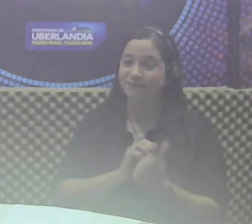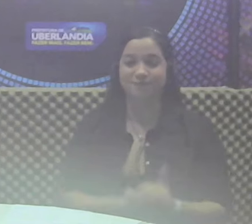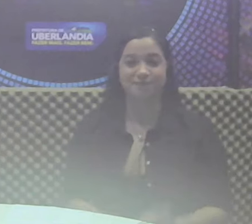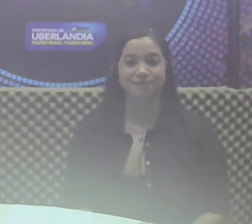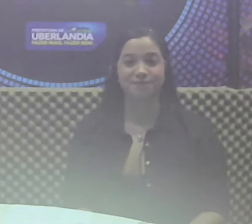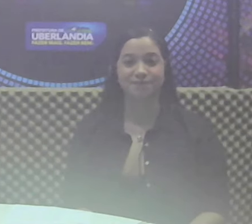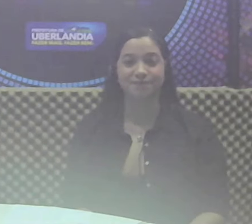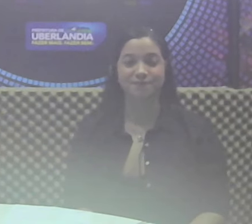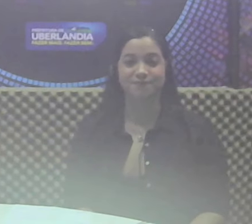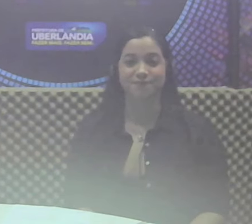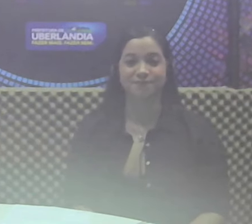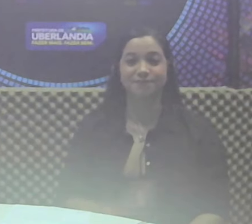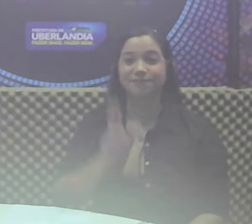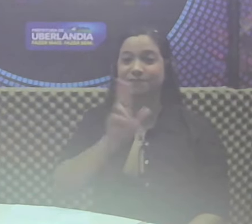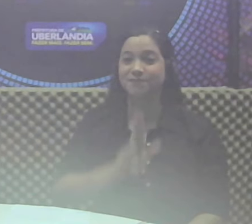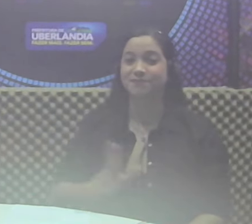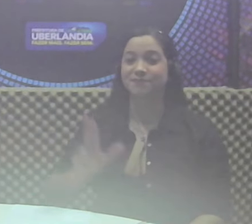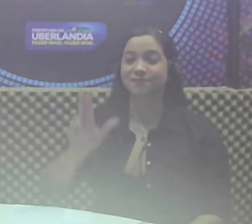gente!